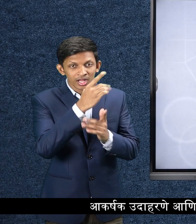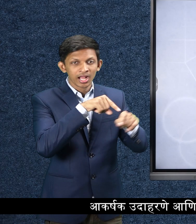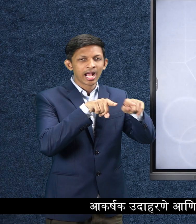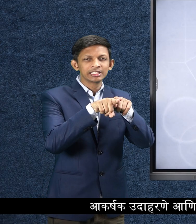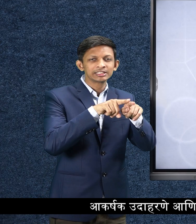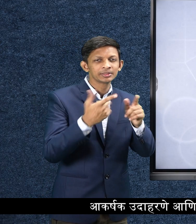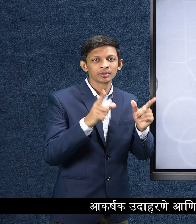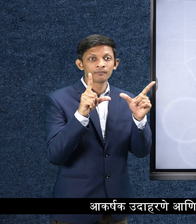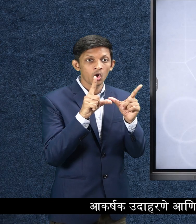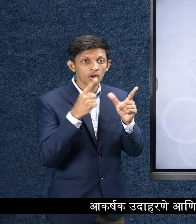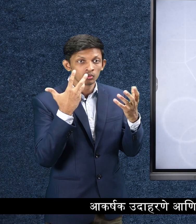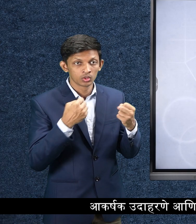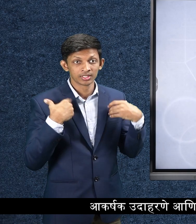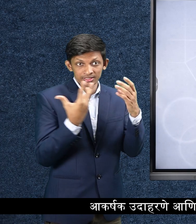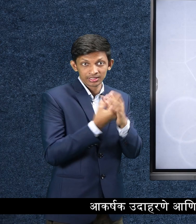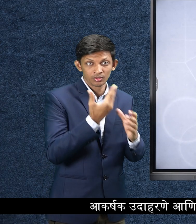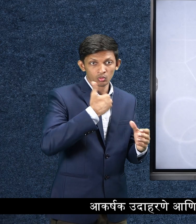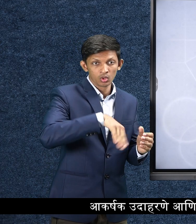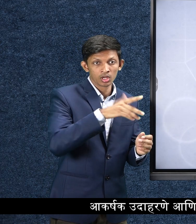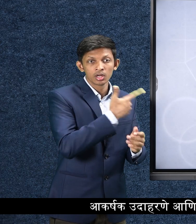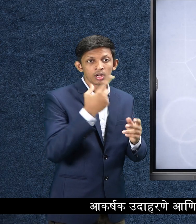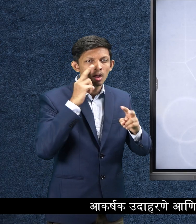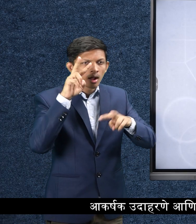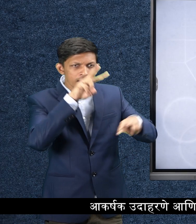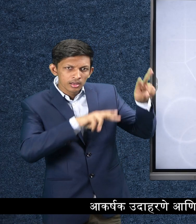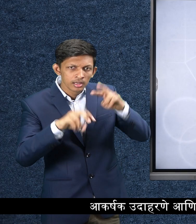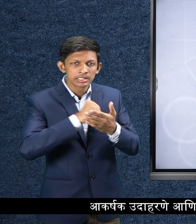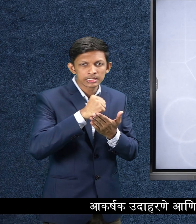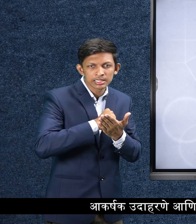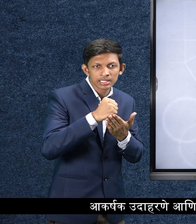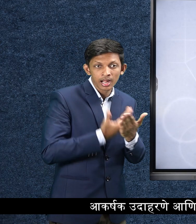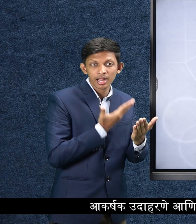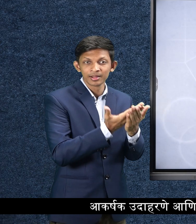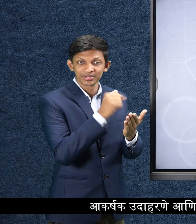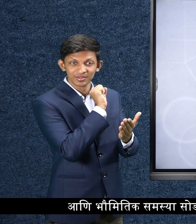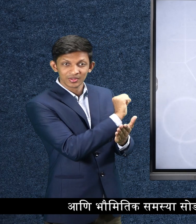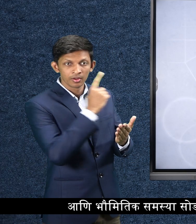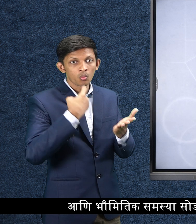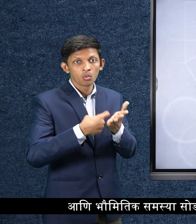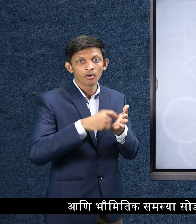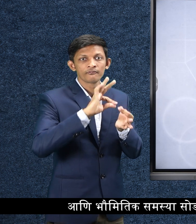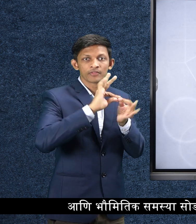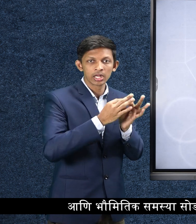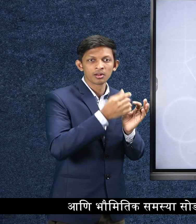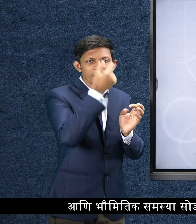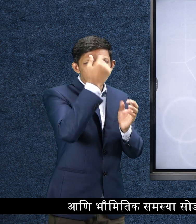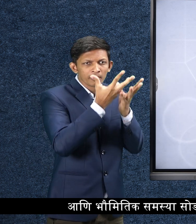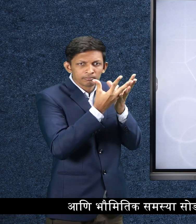आकर्षक उदाहरणे आणि पुराव्याद्वारे आपण मनोरंजक वास्तविक जैविक जीवन आणि भौमितिक